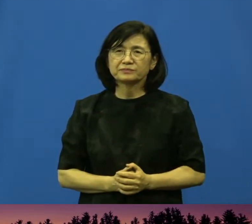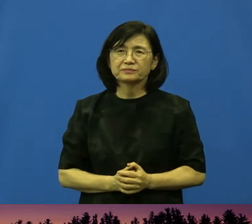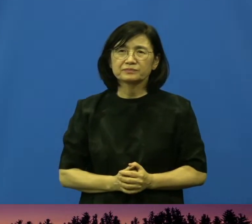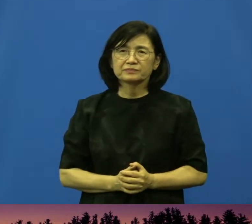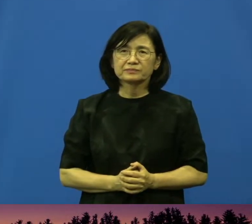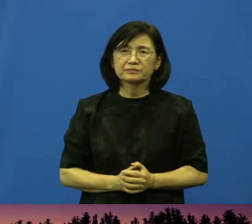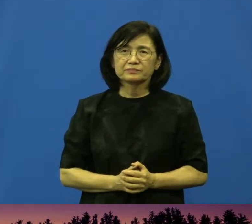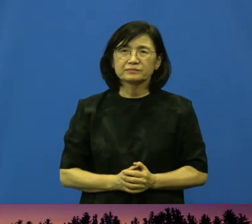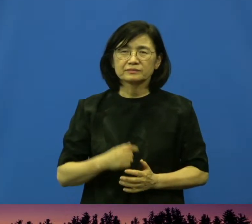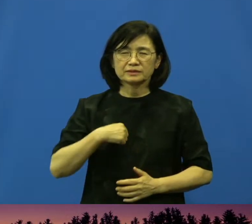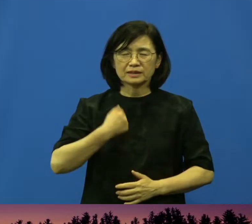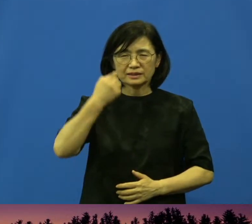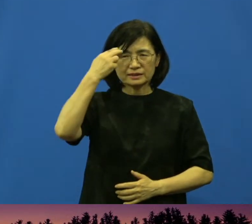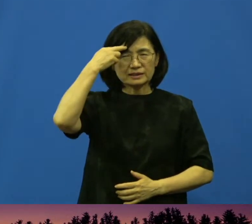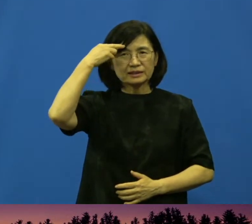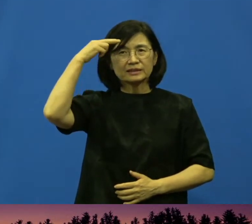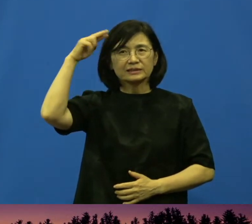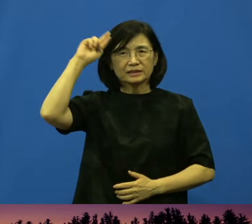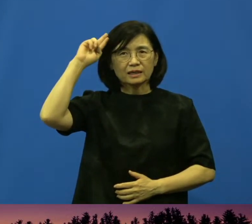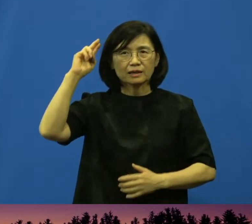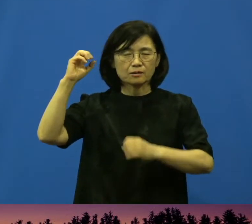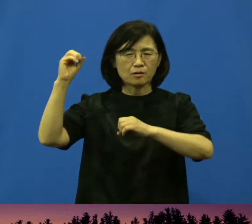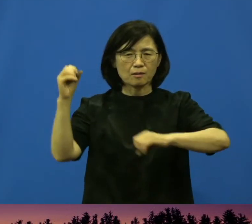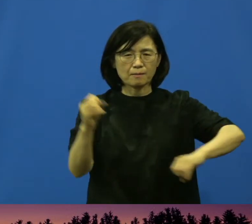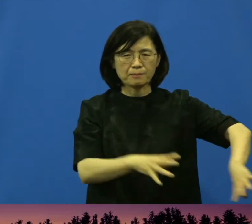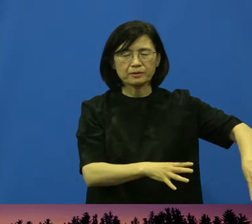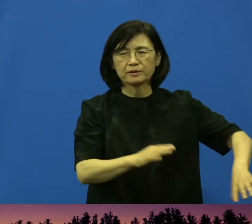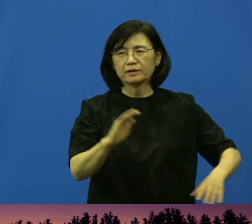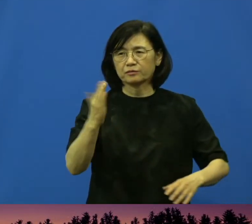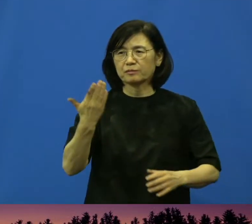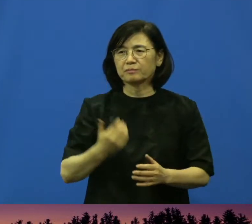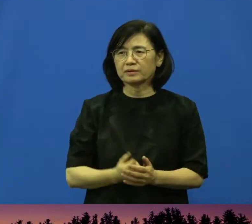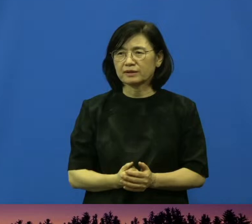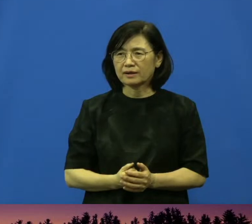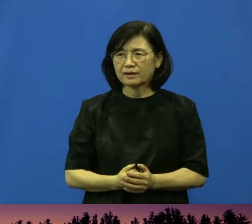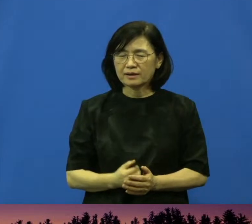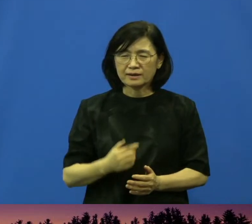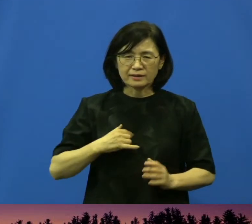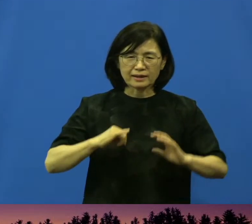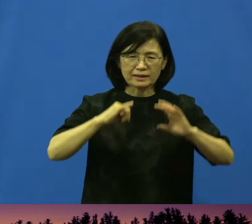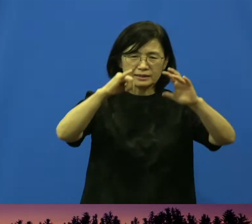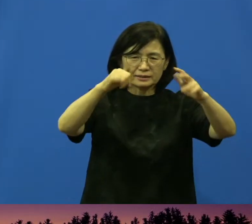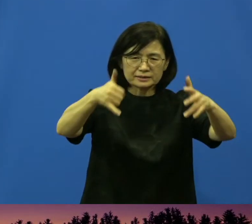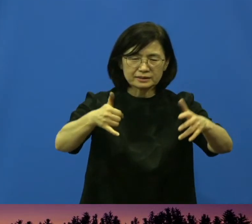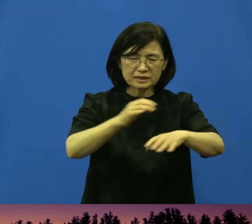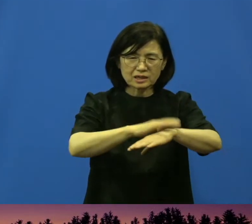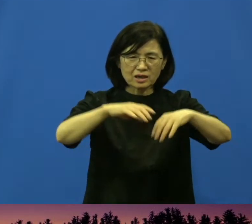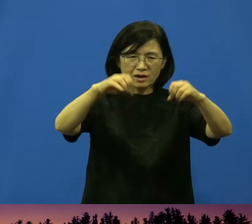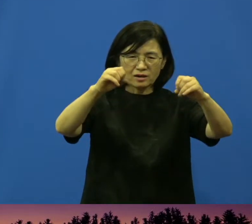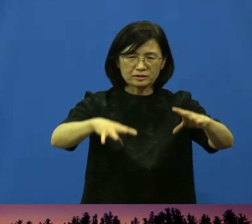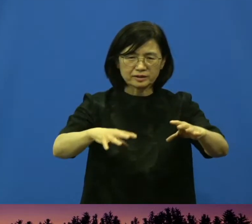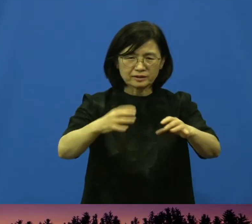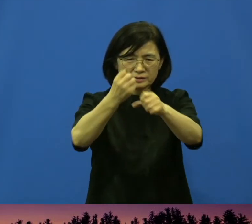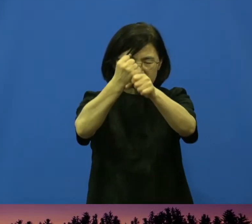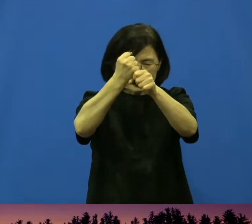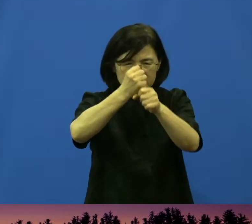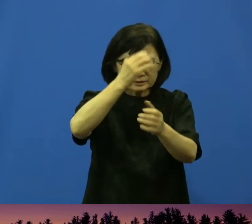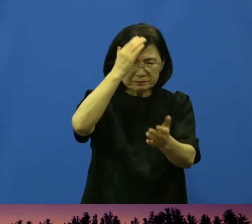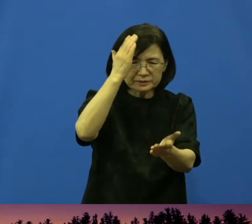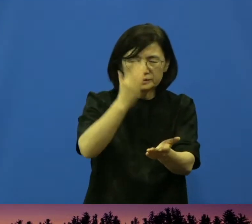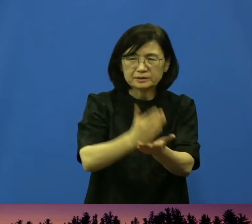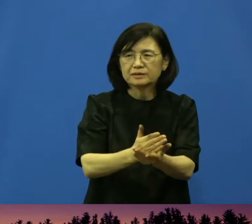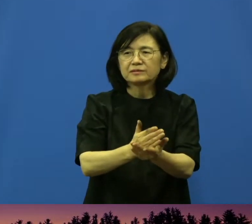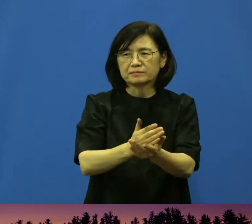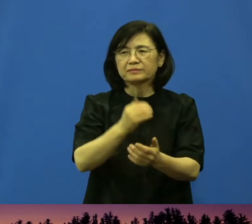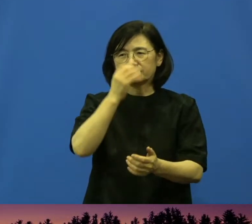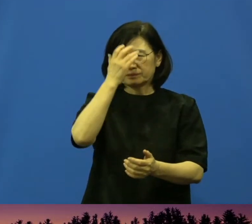자기의 착각에서 빠져나와야 돼요. 여러분, 내가 의지하고 붙들고 있는 것은 피조물은 어떤 것도 하나님 외에 의지할 게